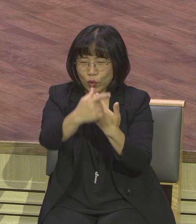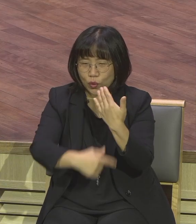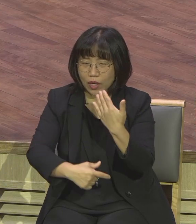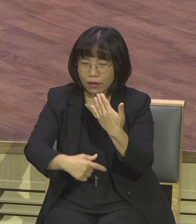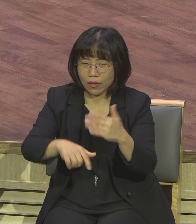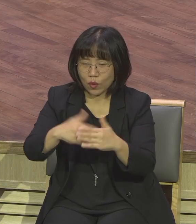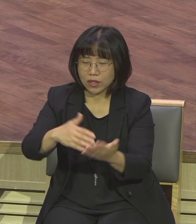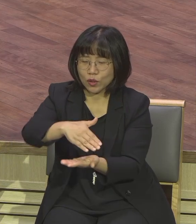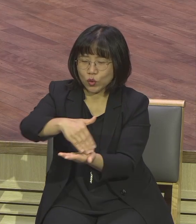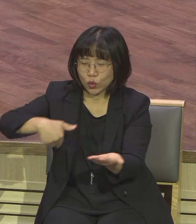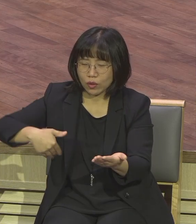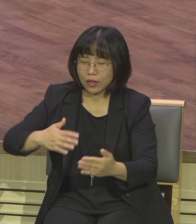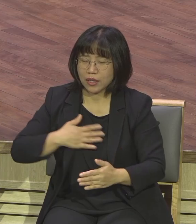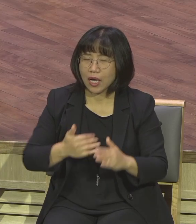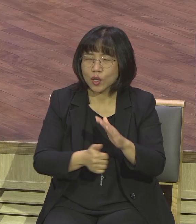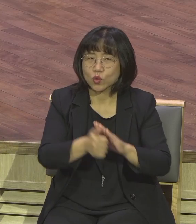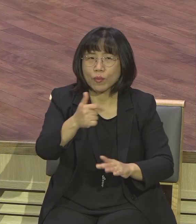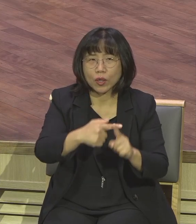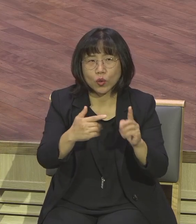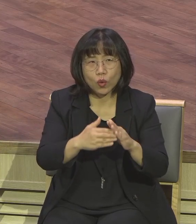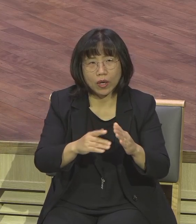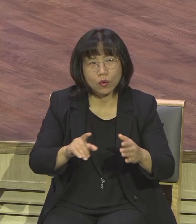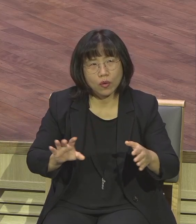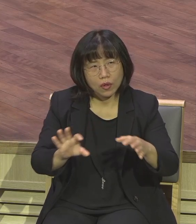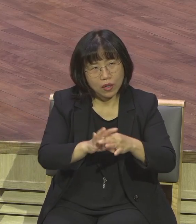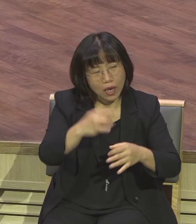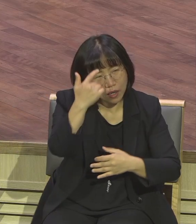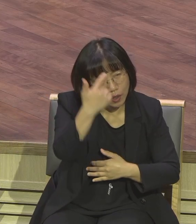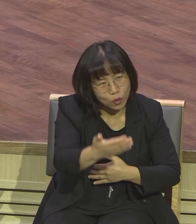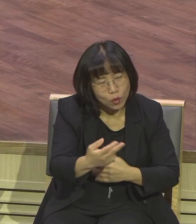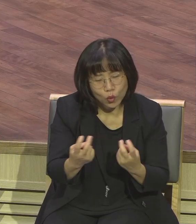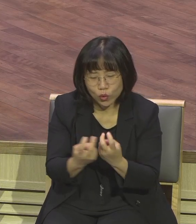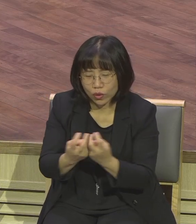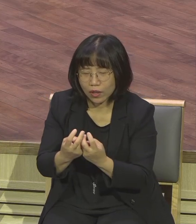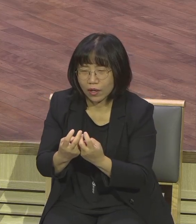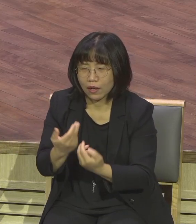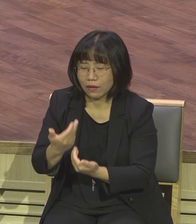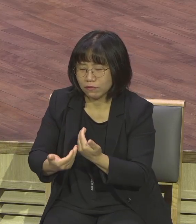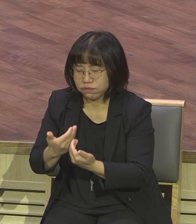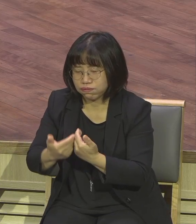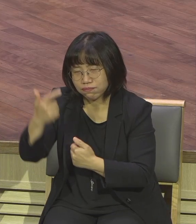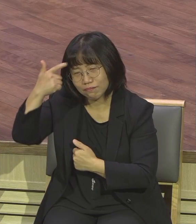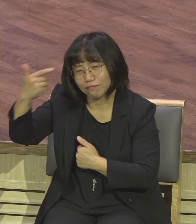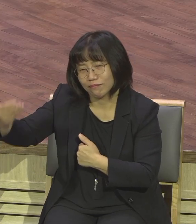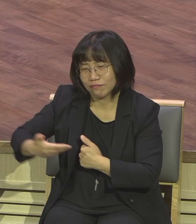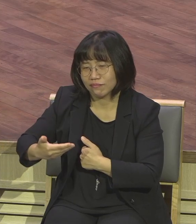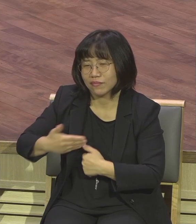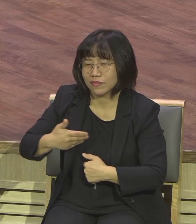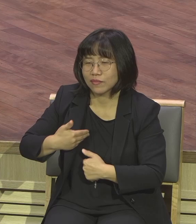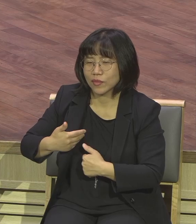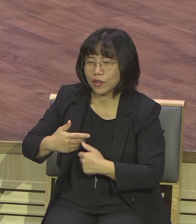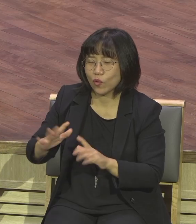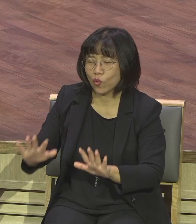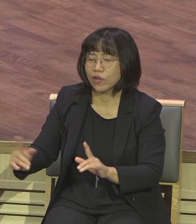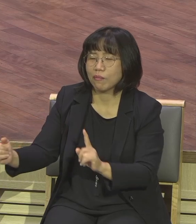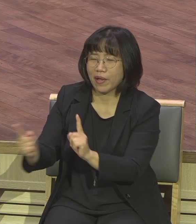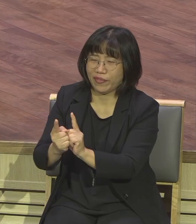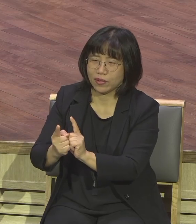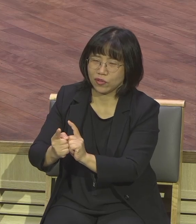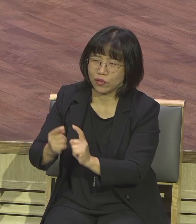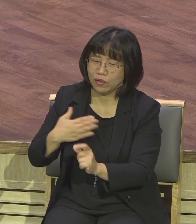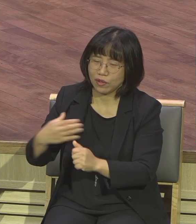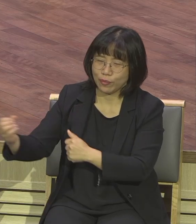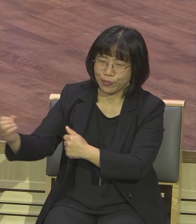가야 돼. 소망교회로 가야 될지 어디로 가야 될지 이러고 있더라고. 오늘 한 이야기예요. 자, 이렇게